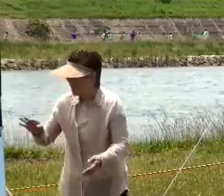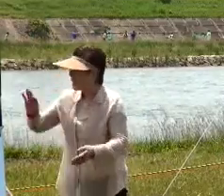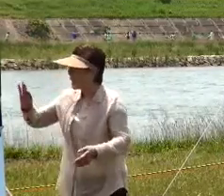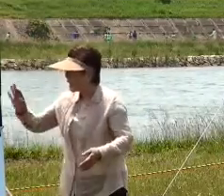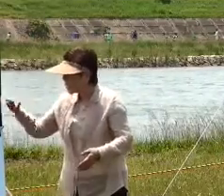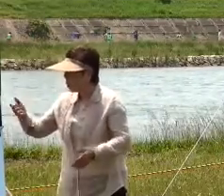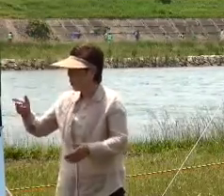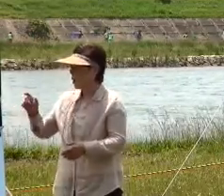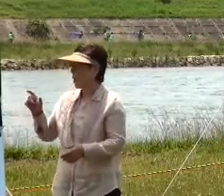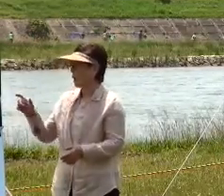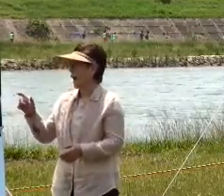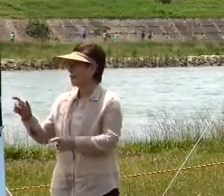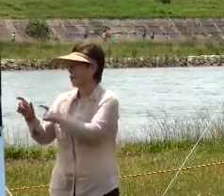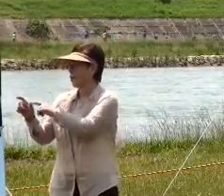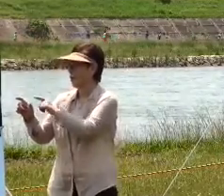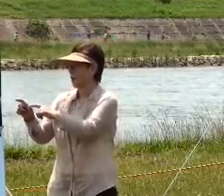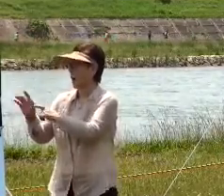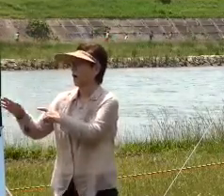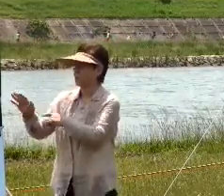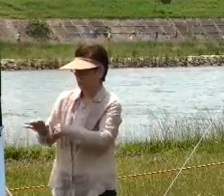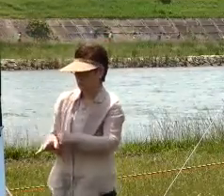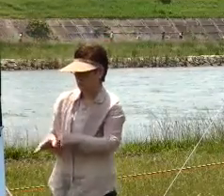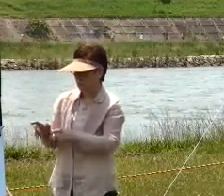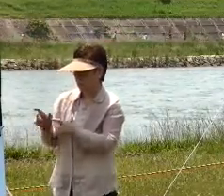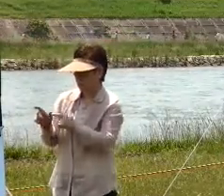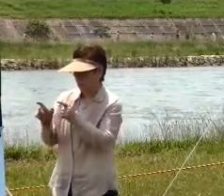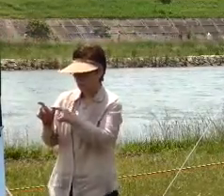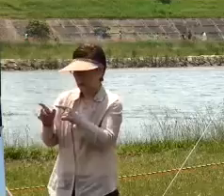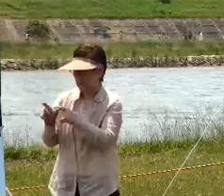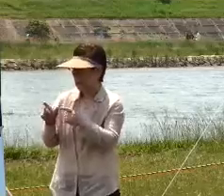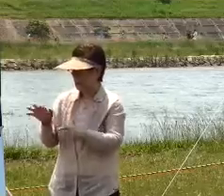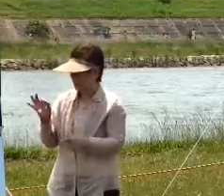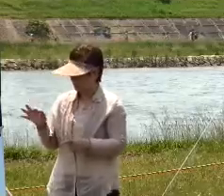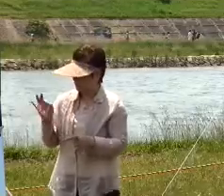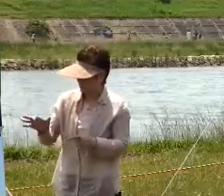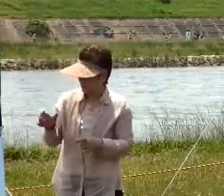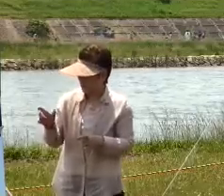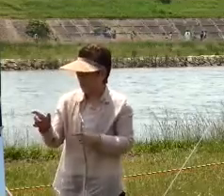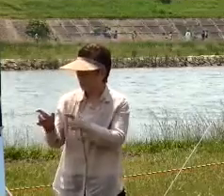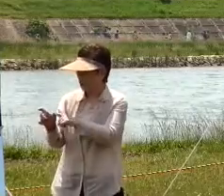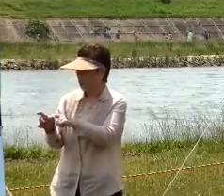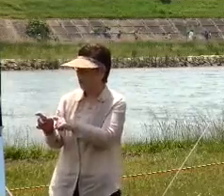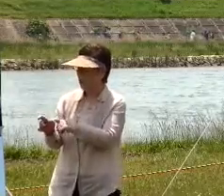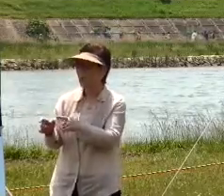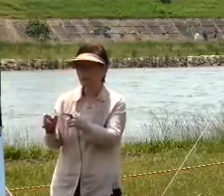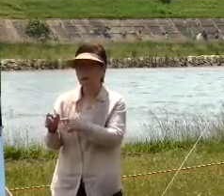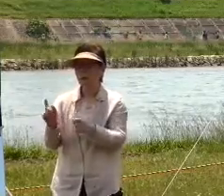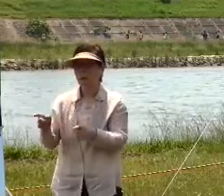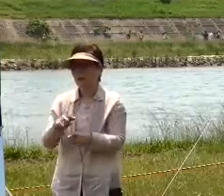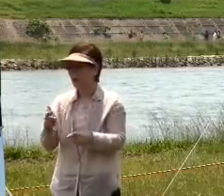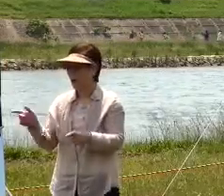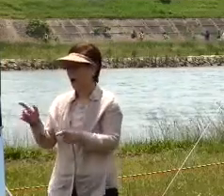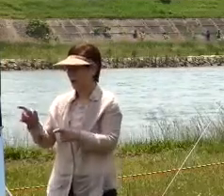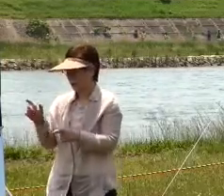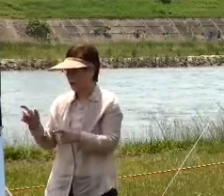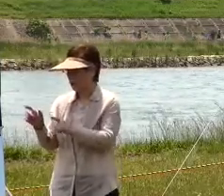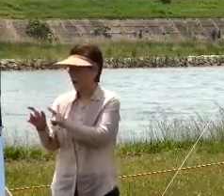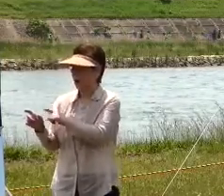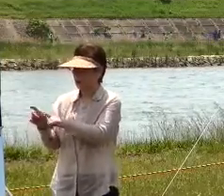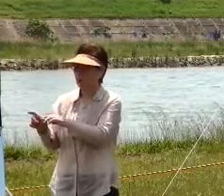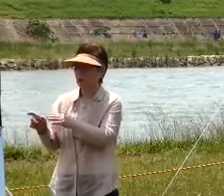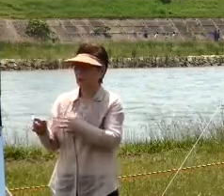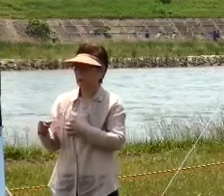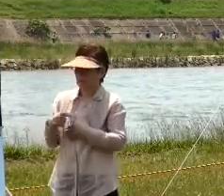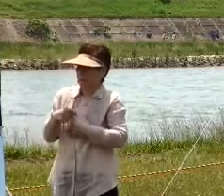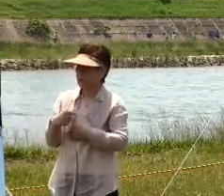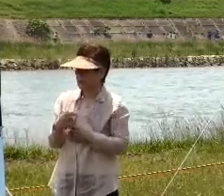ってる。今ね、あれが怖いね、キャッシュカード、クレジットカードね、はい、だから